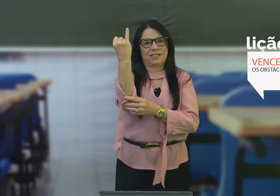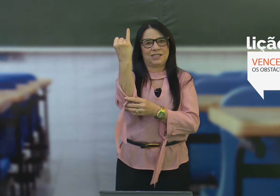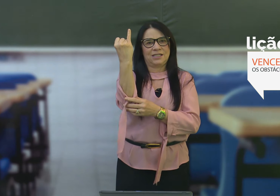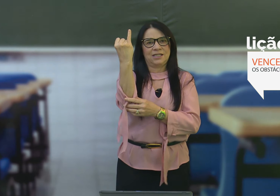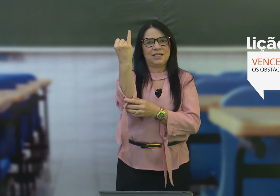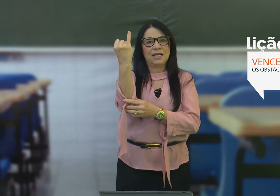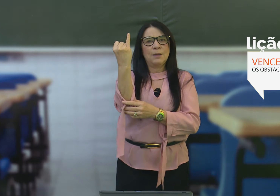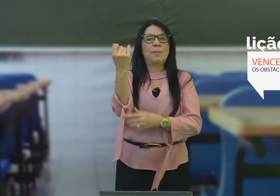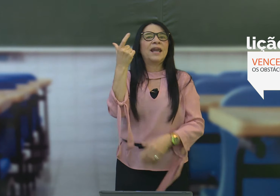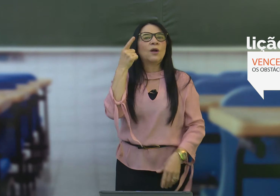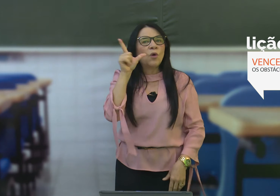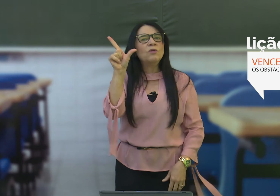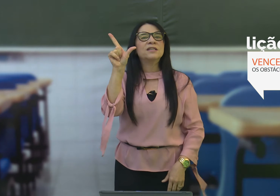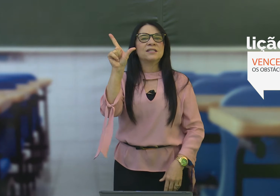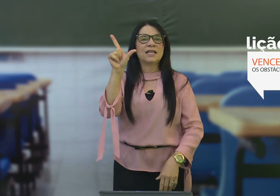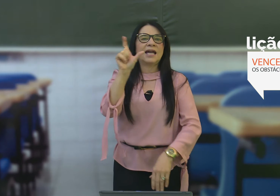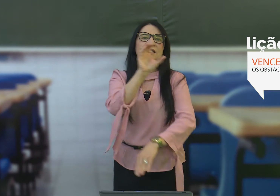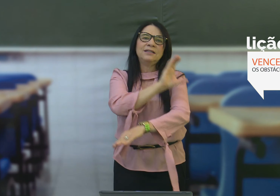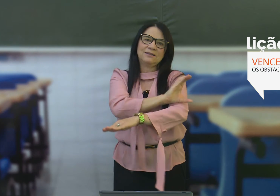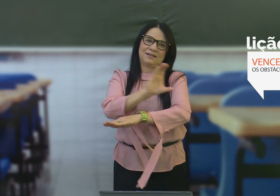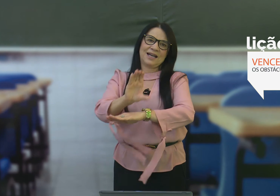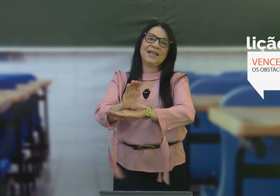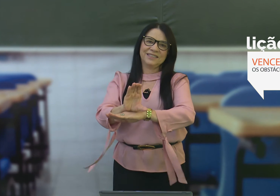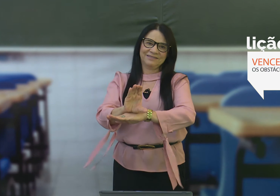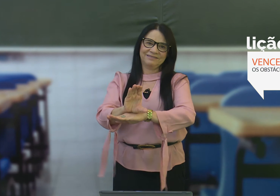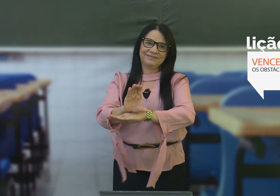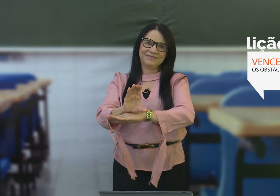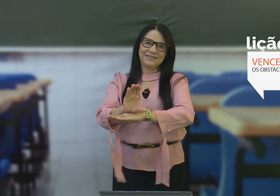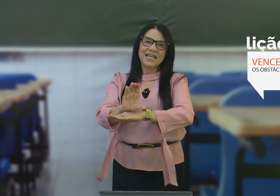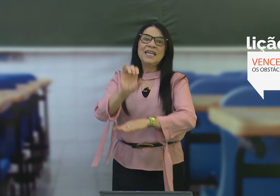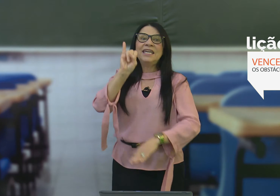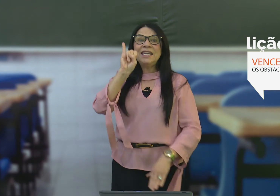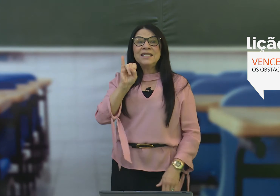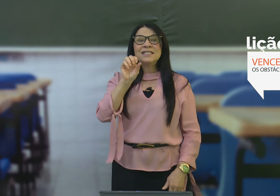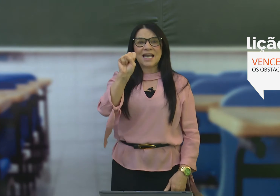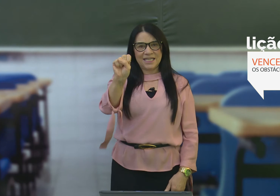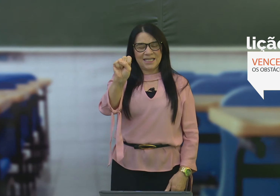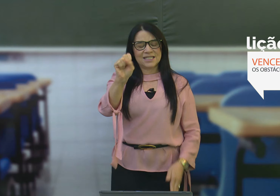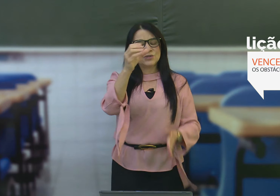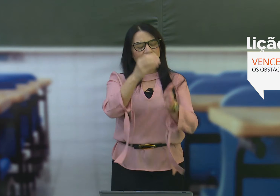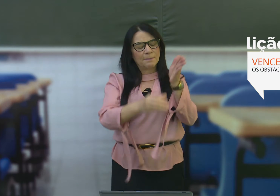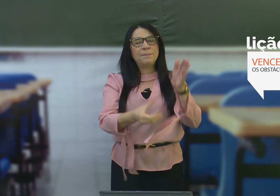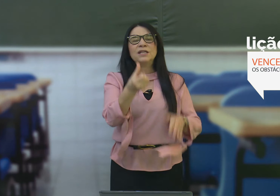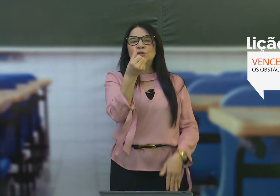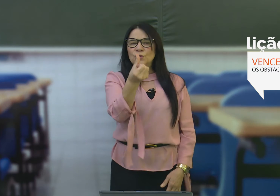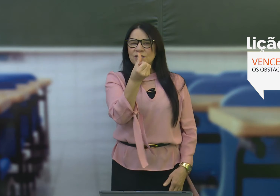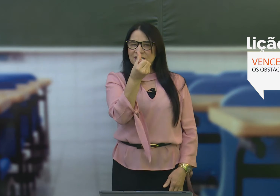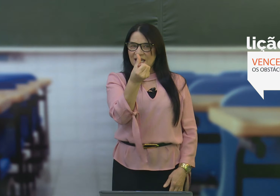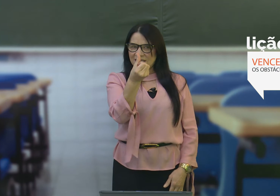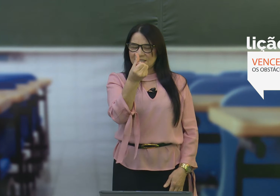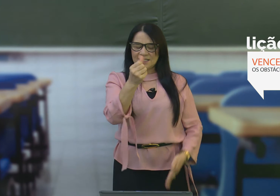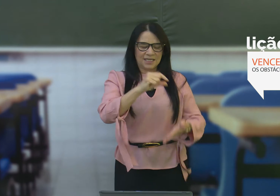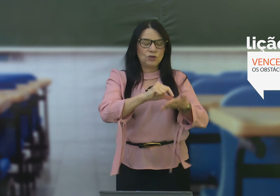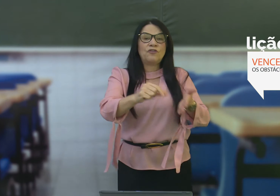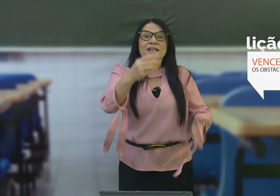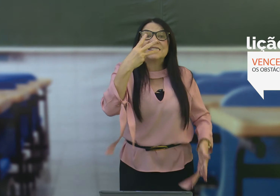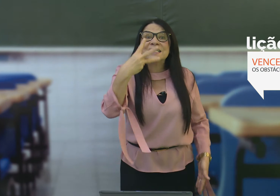importante para conquistarem Canaã. E em Isaías, no capítulo 6 e no